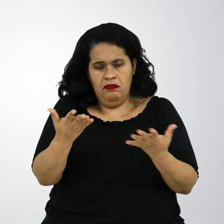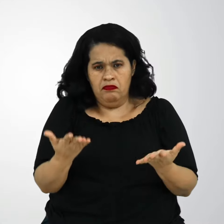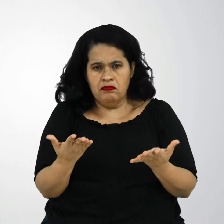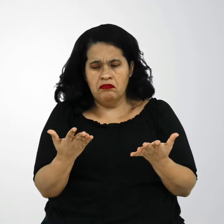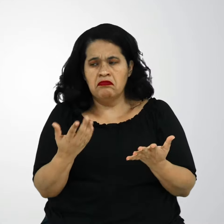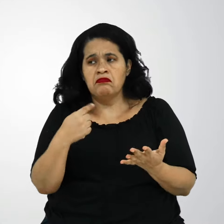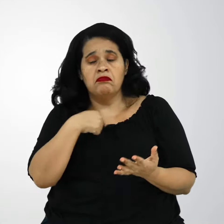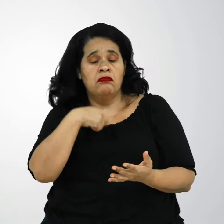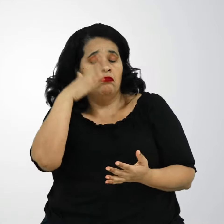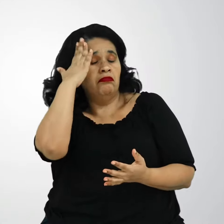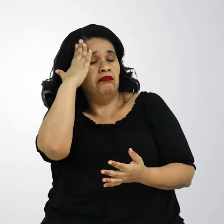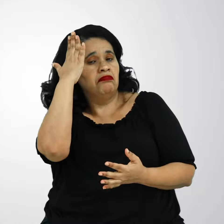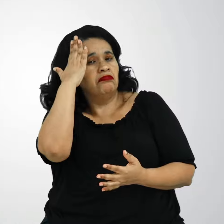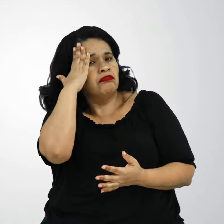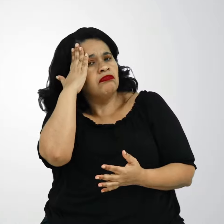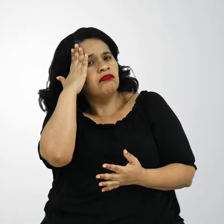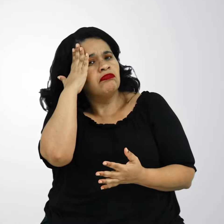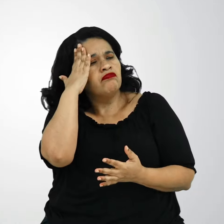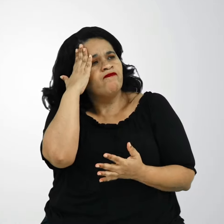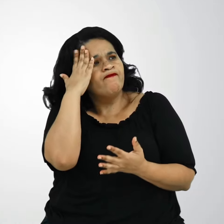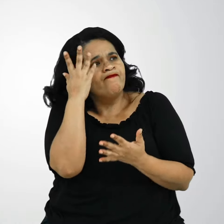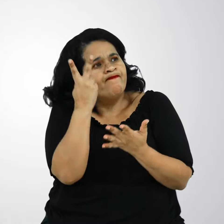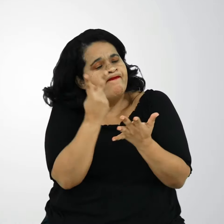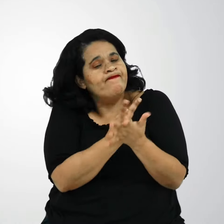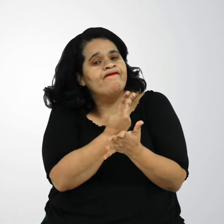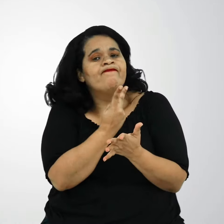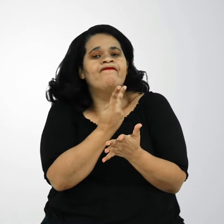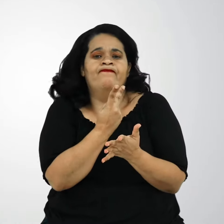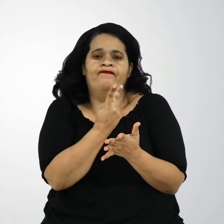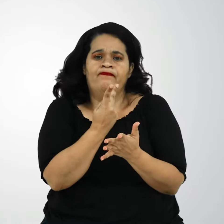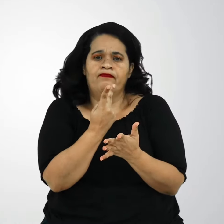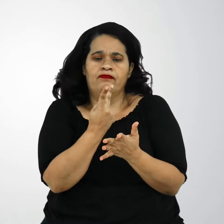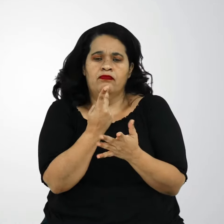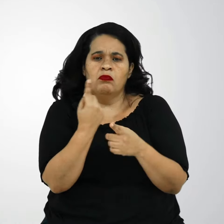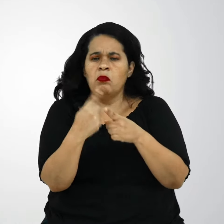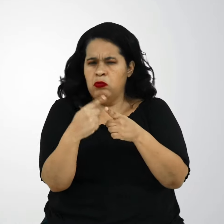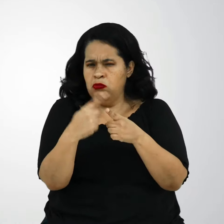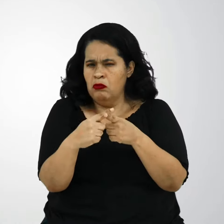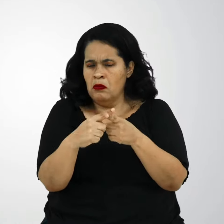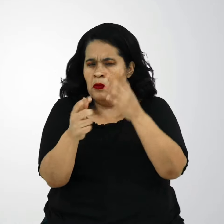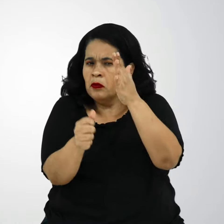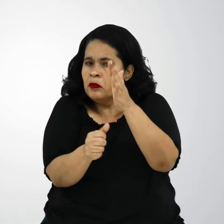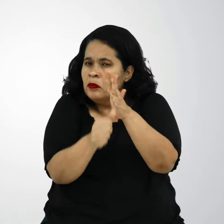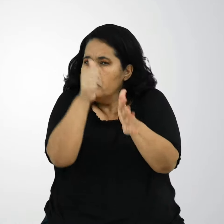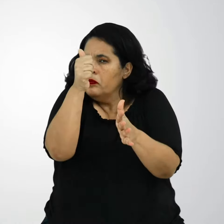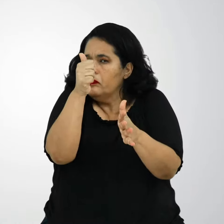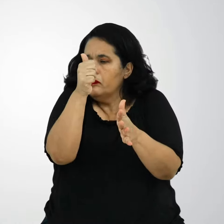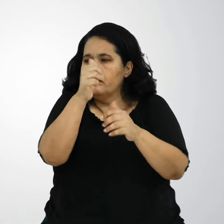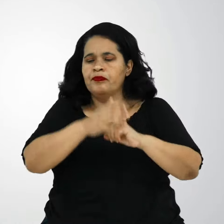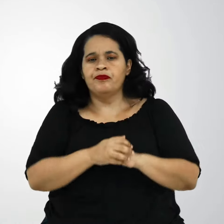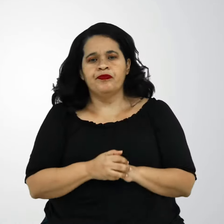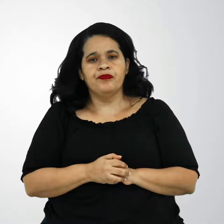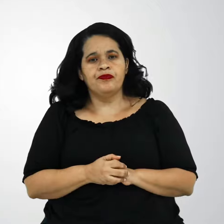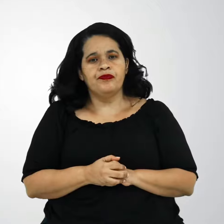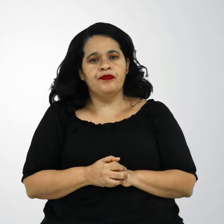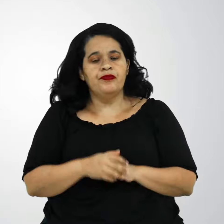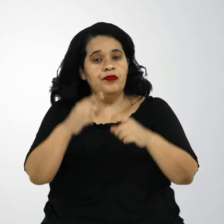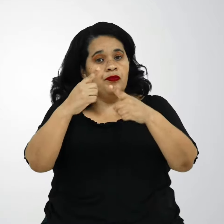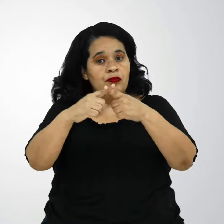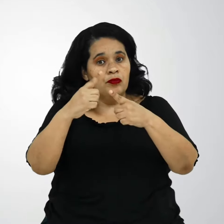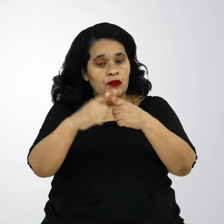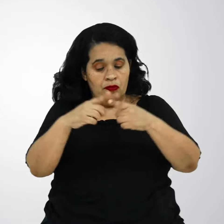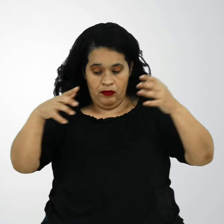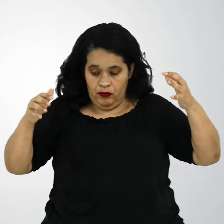Eu entendo que existem algumas coisas falhas nesta explicação. Primeiro, porque o